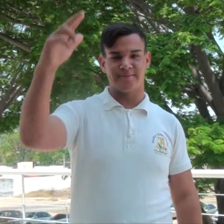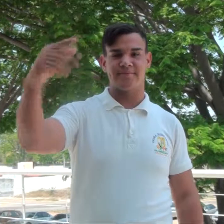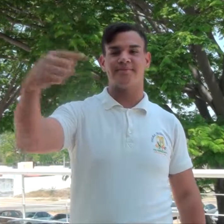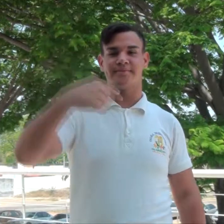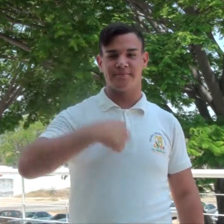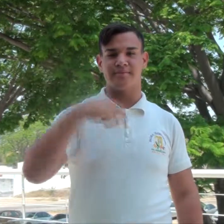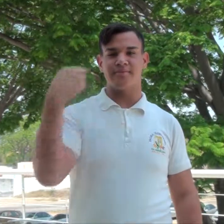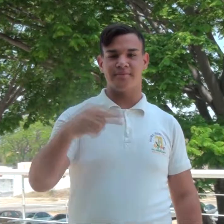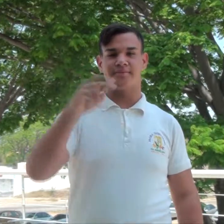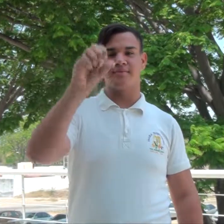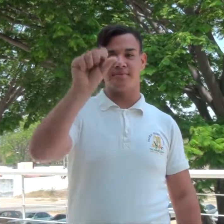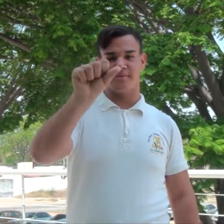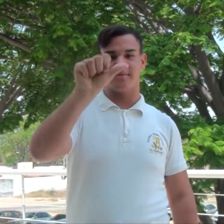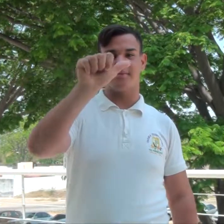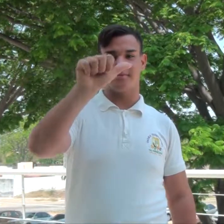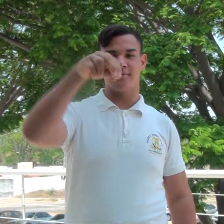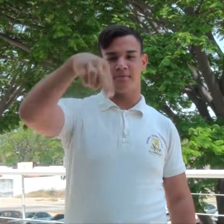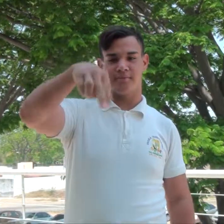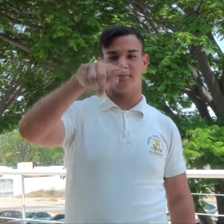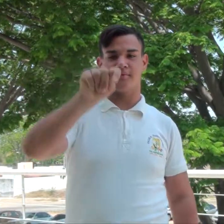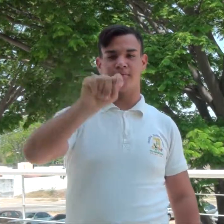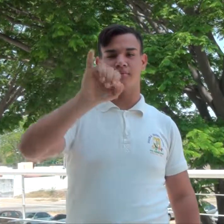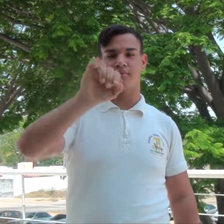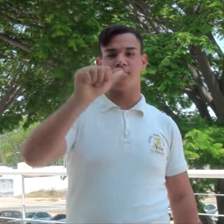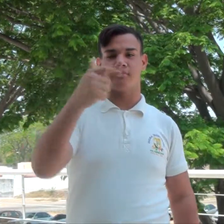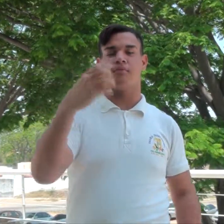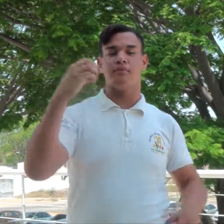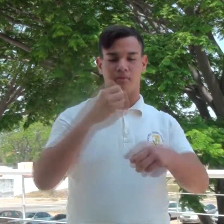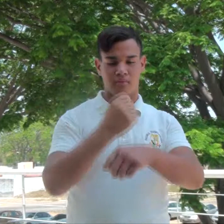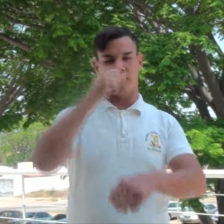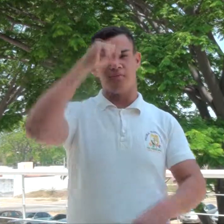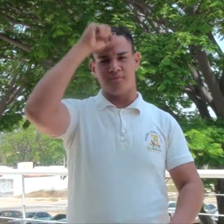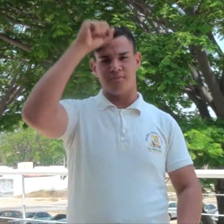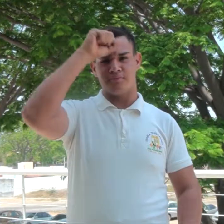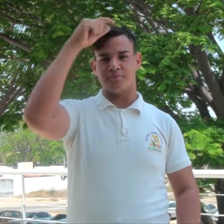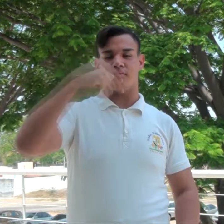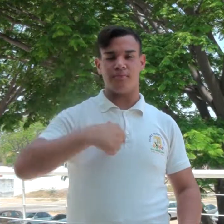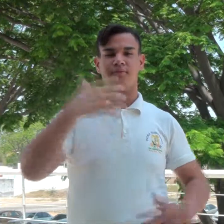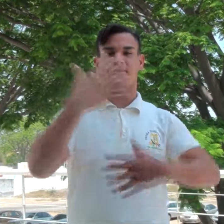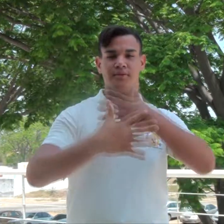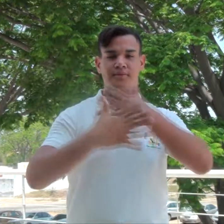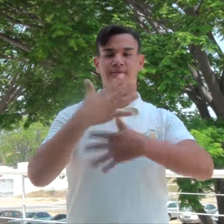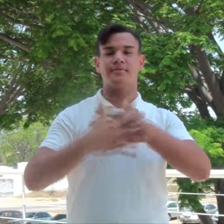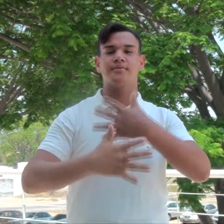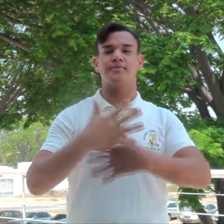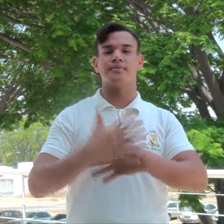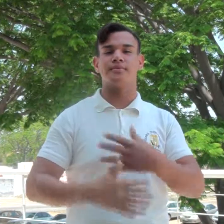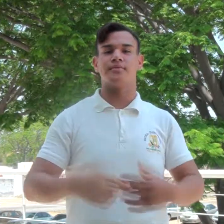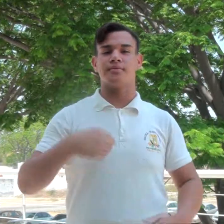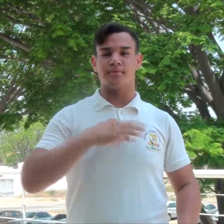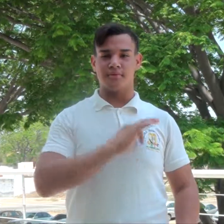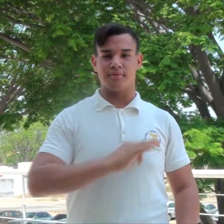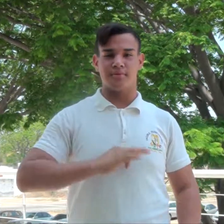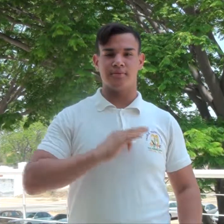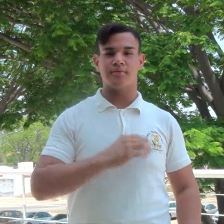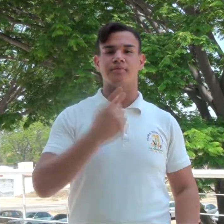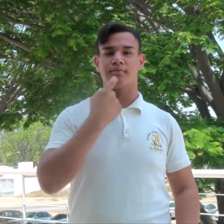Hola, mi nombre es Santiago y esta es mi seña. Tengo 15 años de